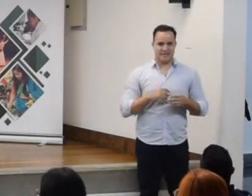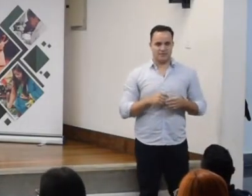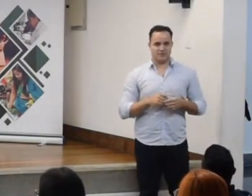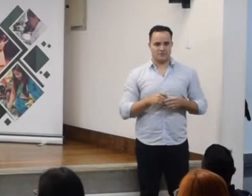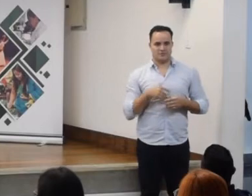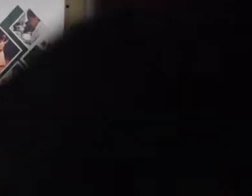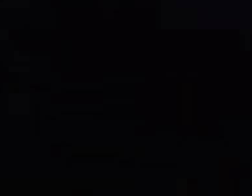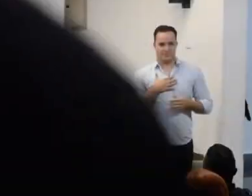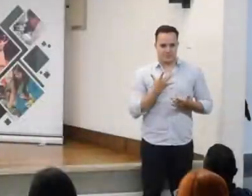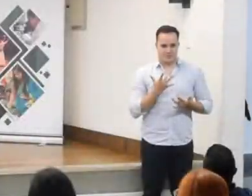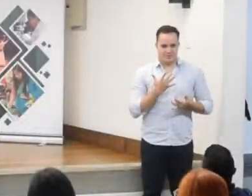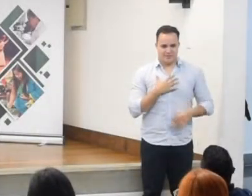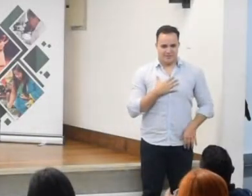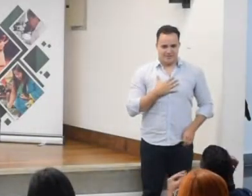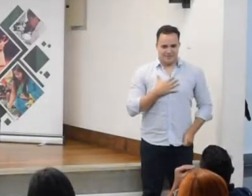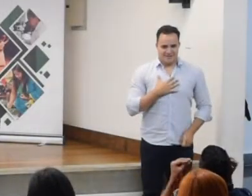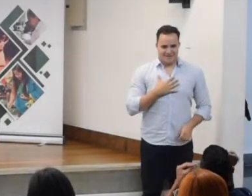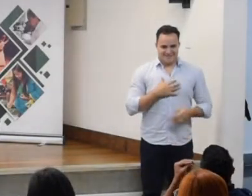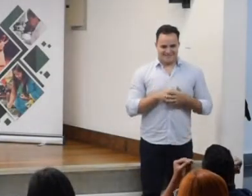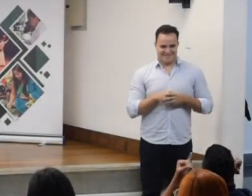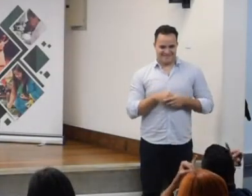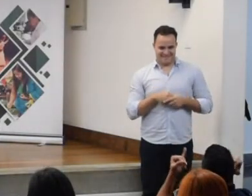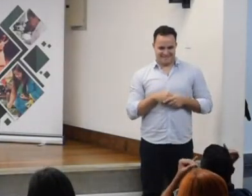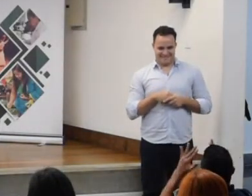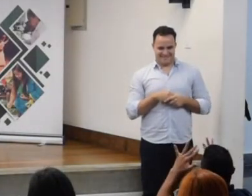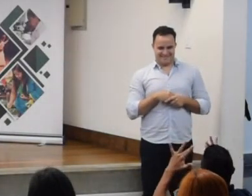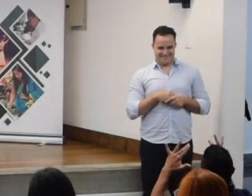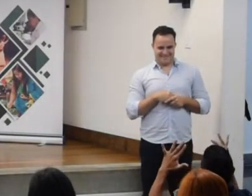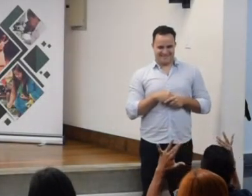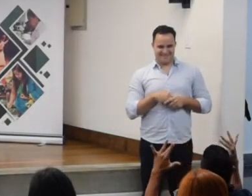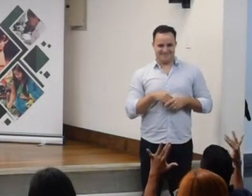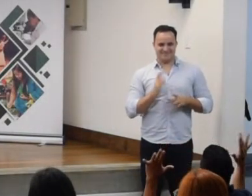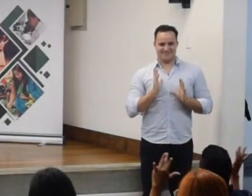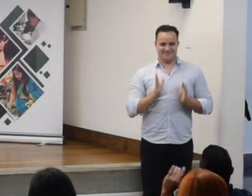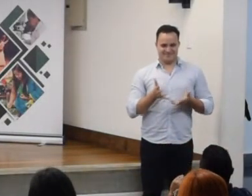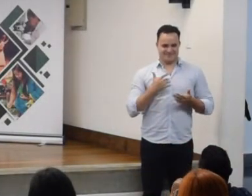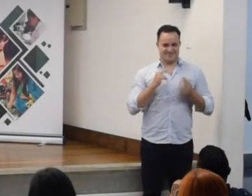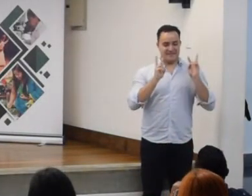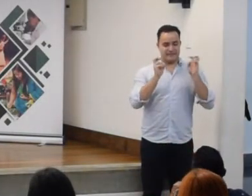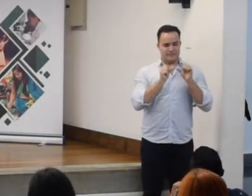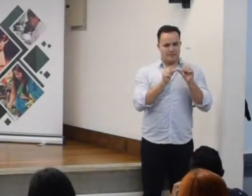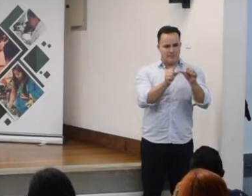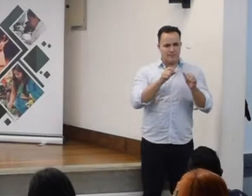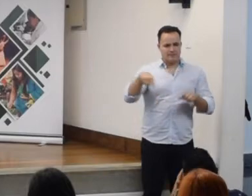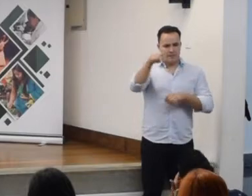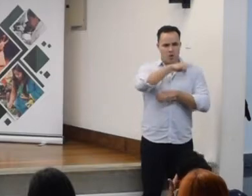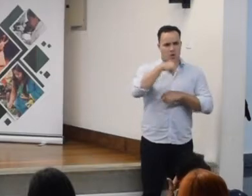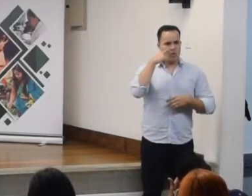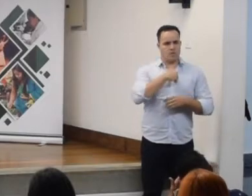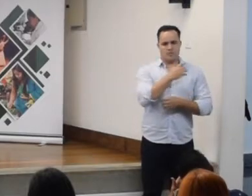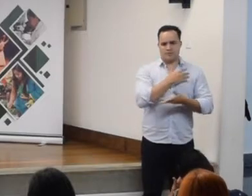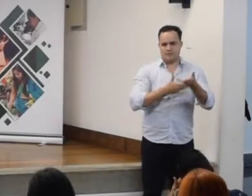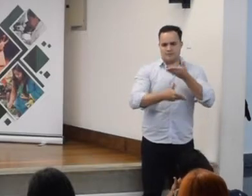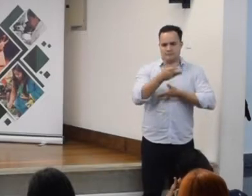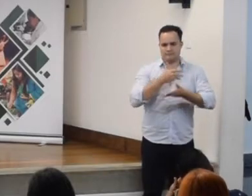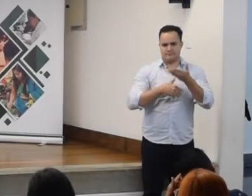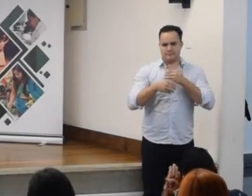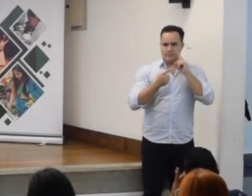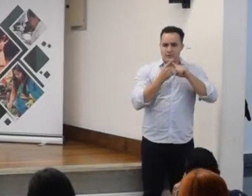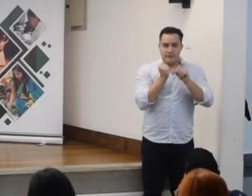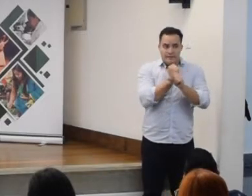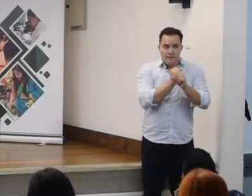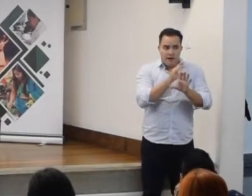oportuno que toda esta área de permanencia se consolide más en la